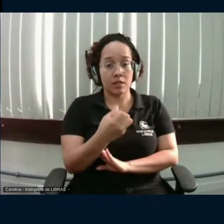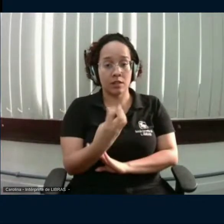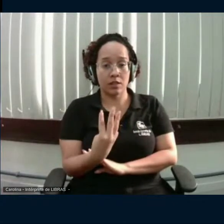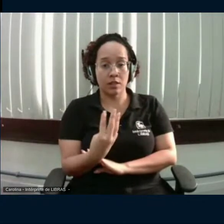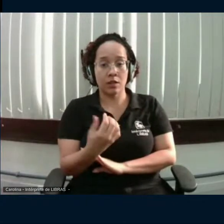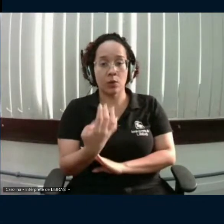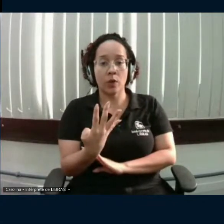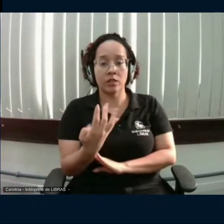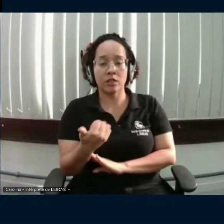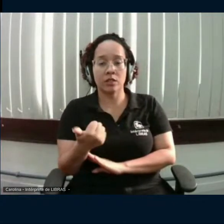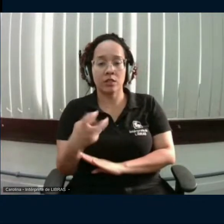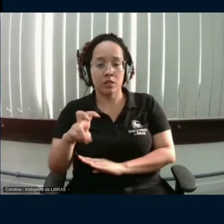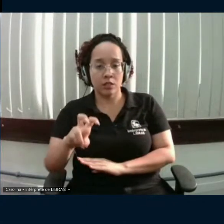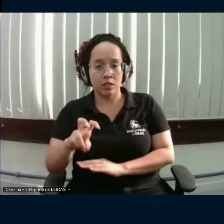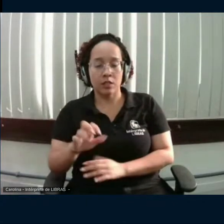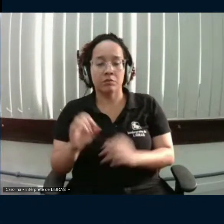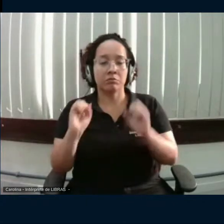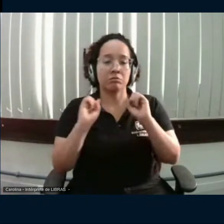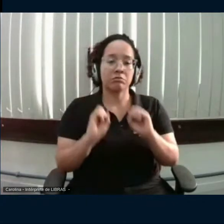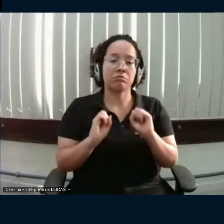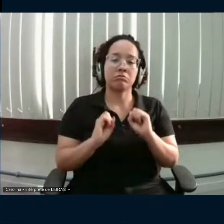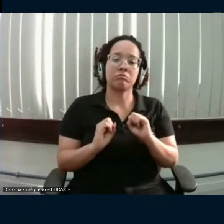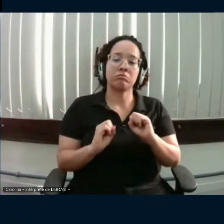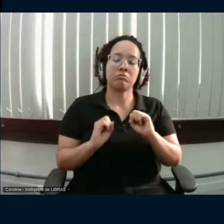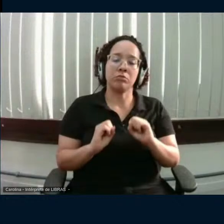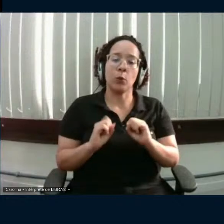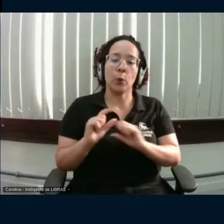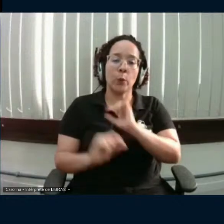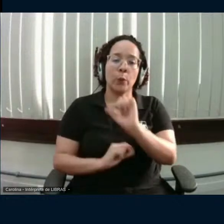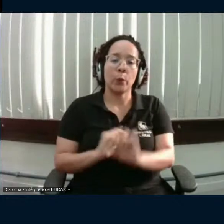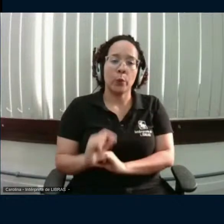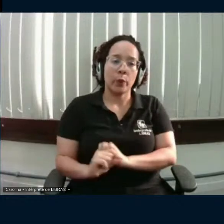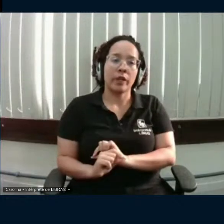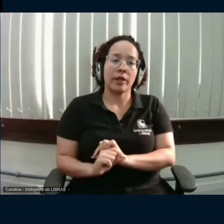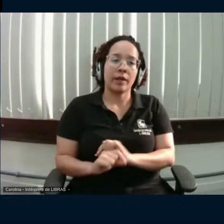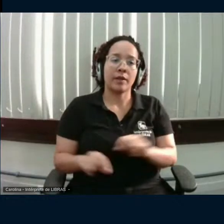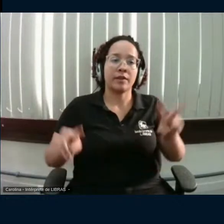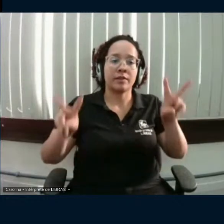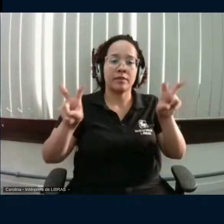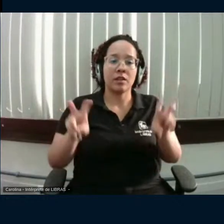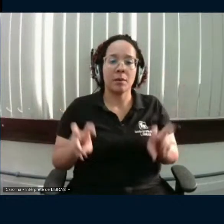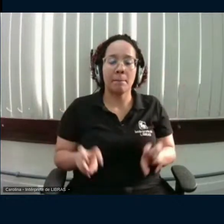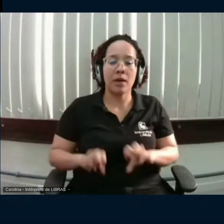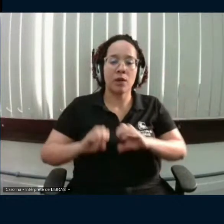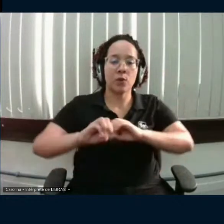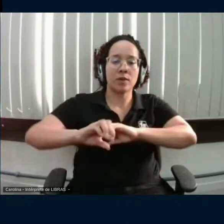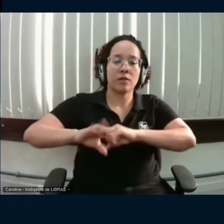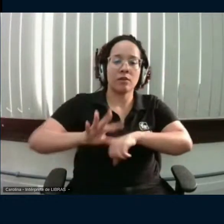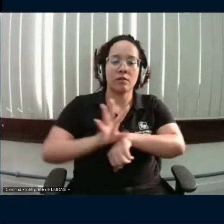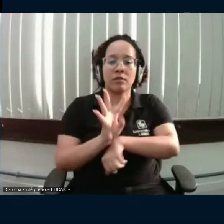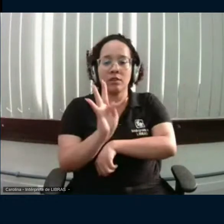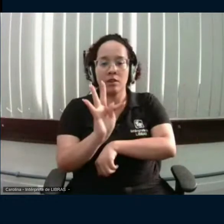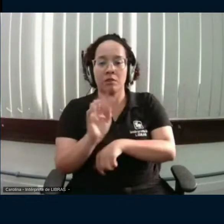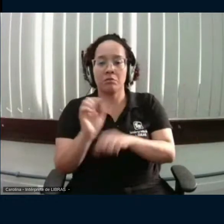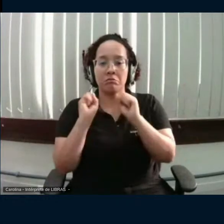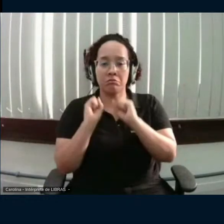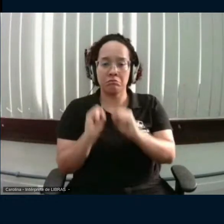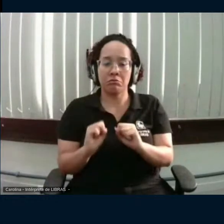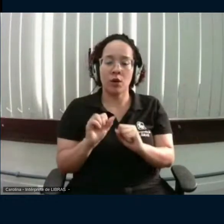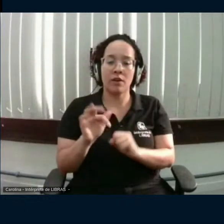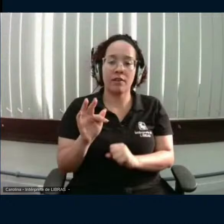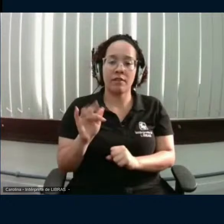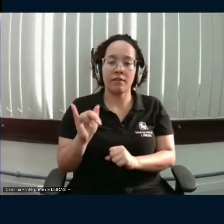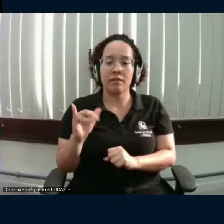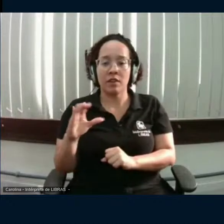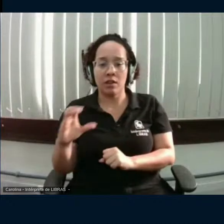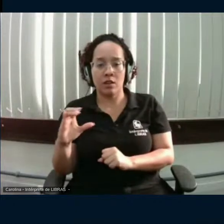Ensino Médio permite que o itinerário da formação técnica e profissional seja feito por meio de cursos FIC, por meio